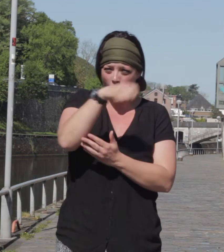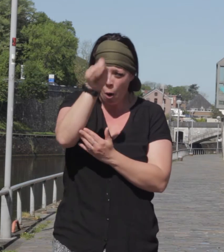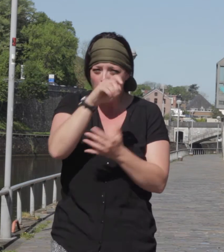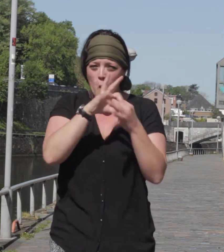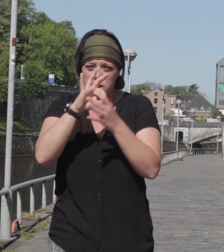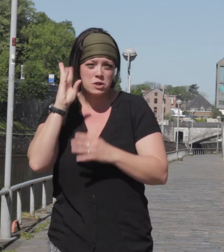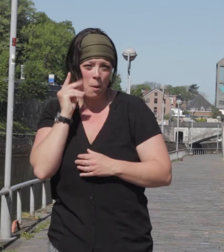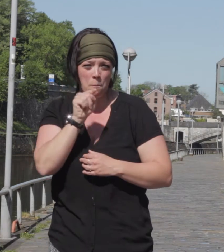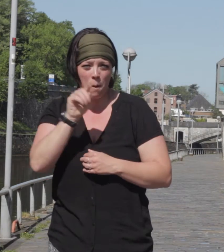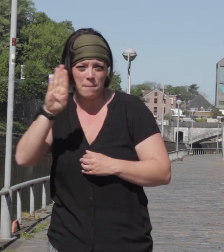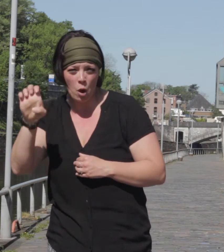info@unisound.be. Téléphone